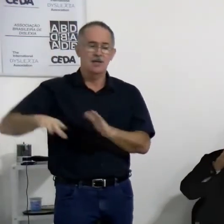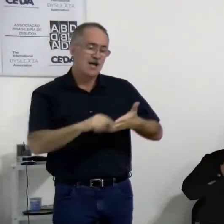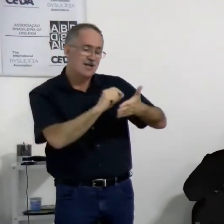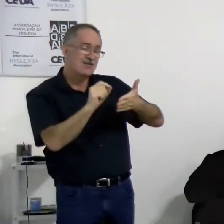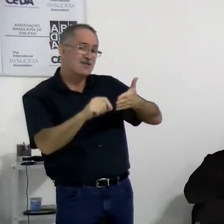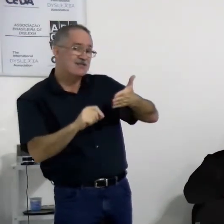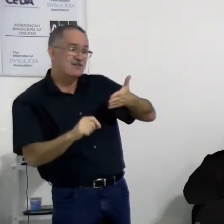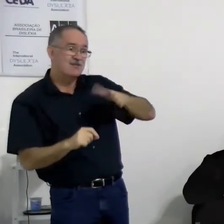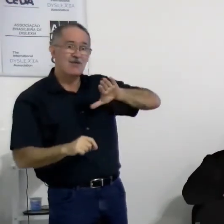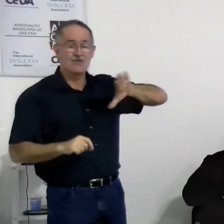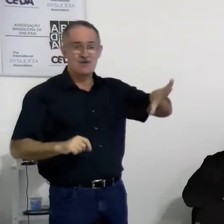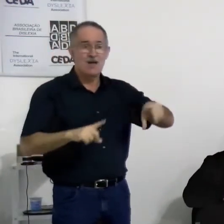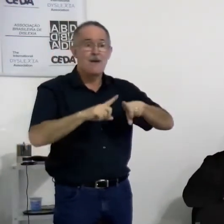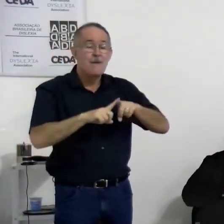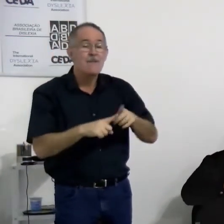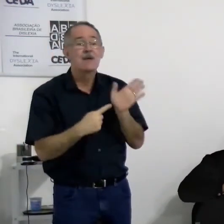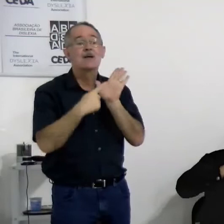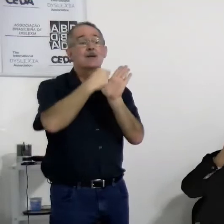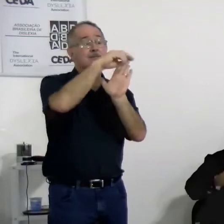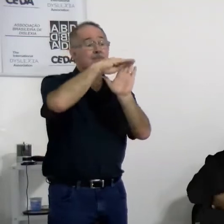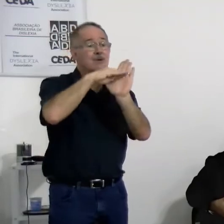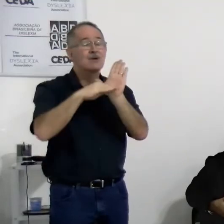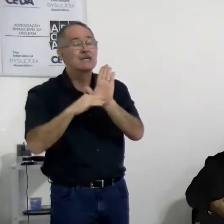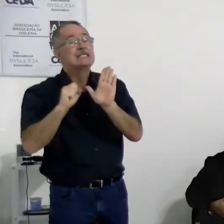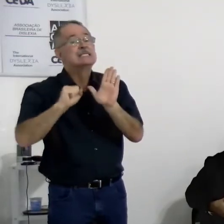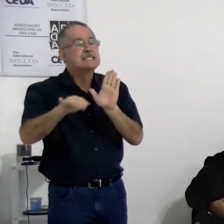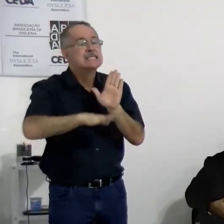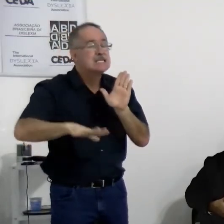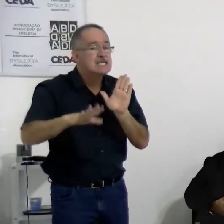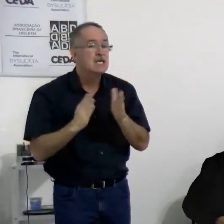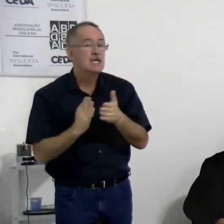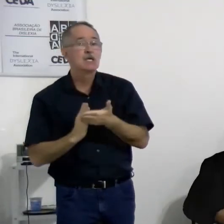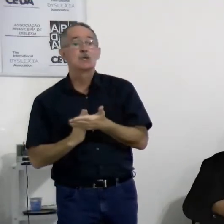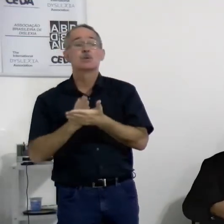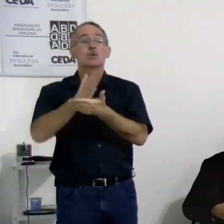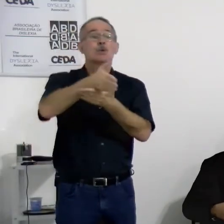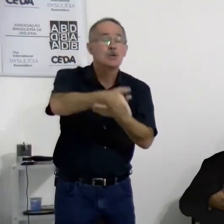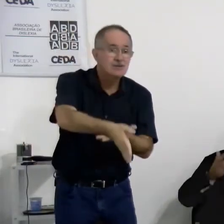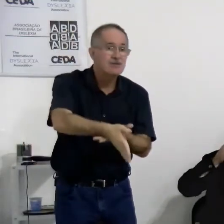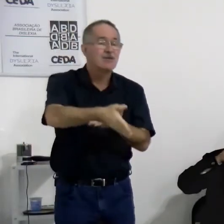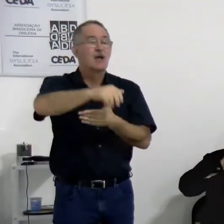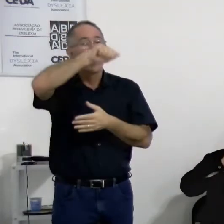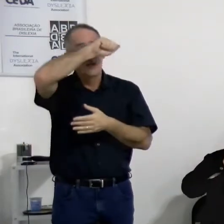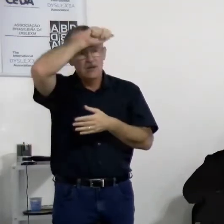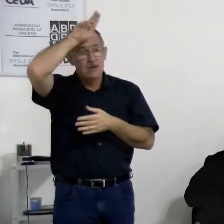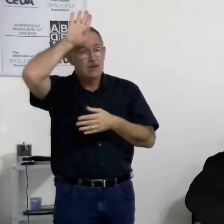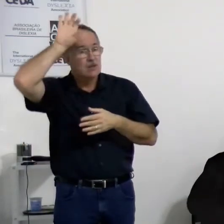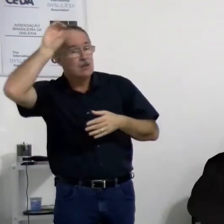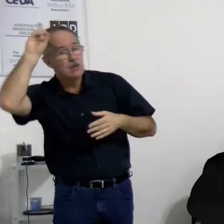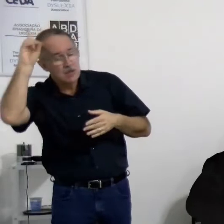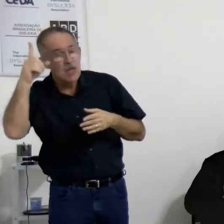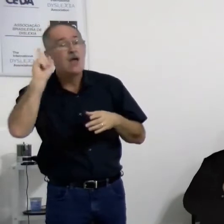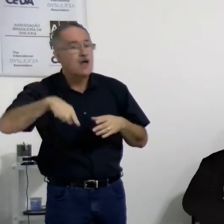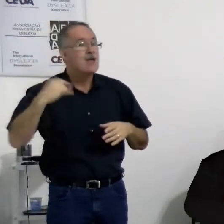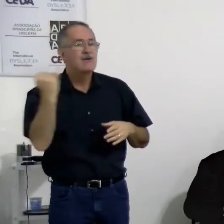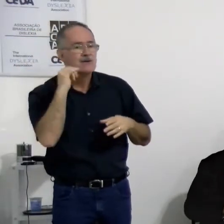E antes que a criança tenha a oportunidade de passar pela alfabetização, já é possível, por meio do exame da